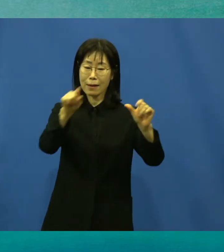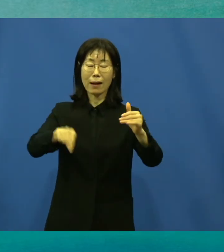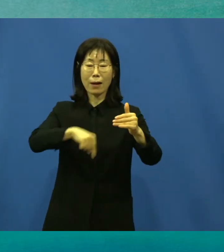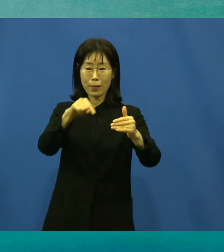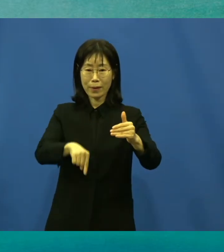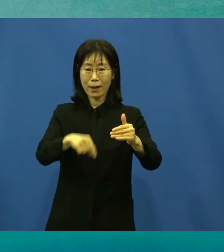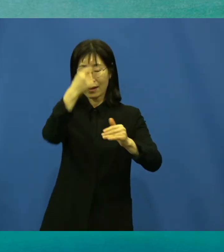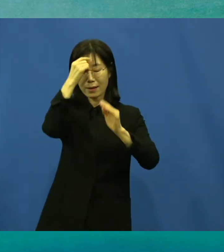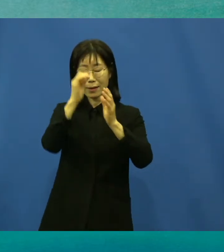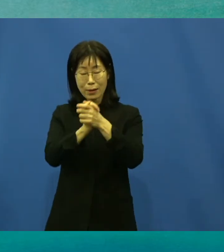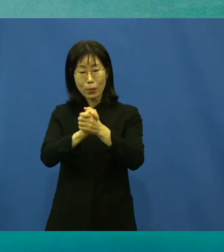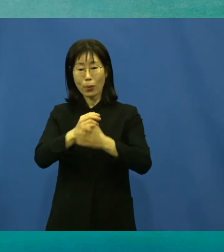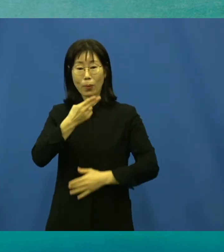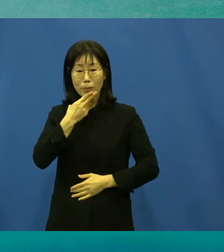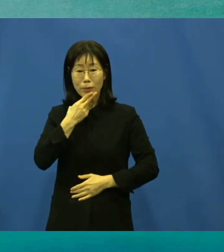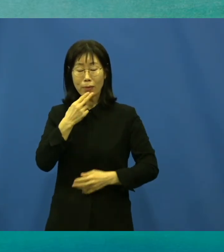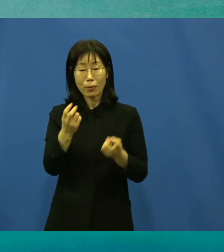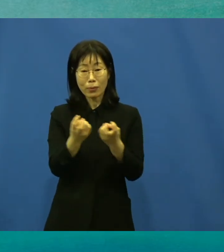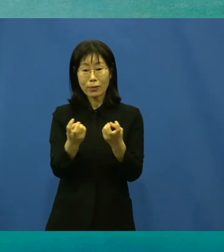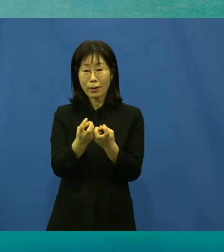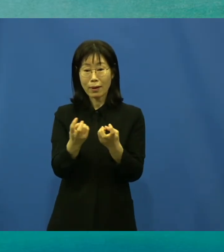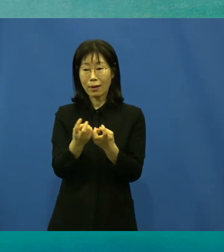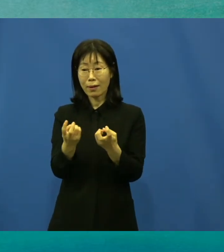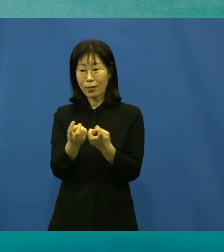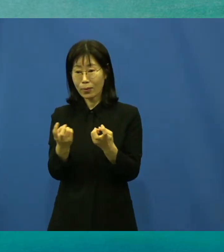기도를 떼면 신앙생활이